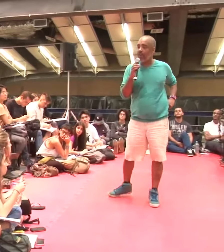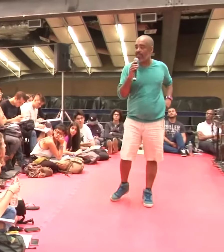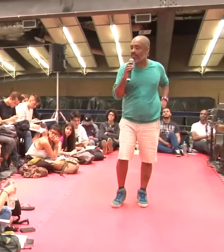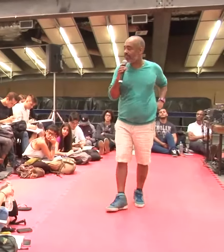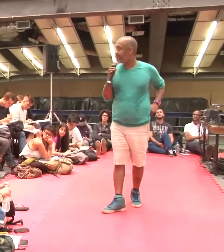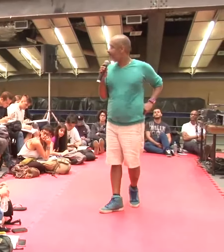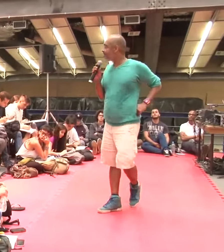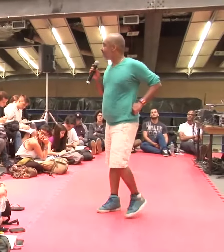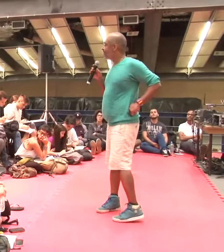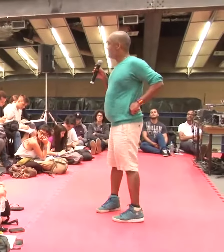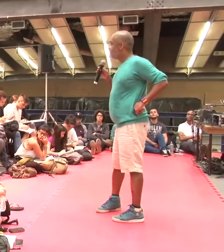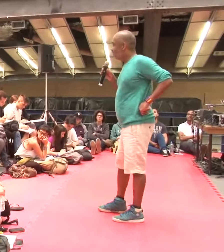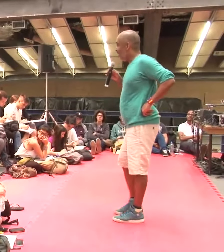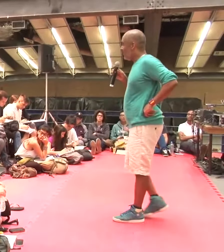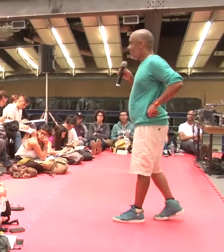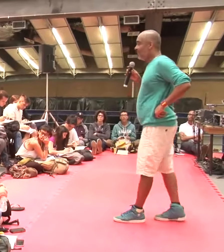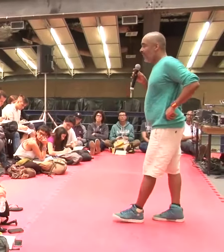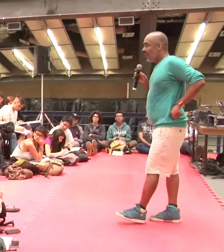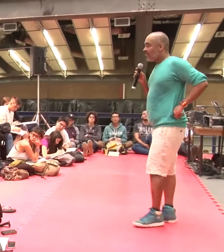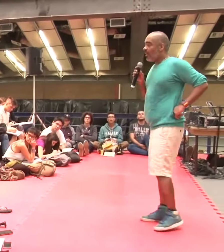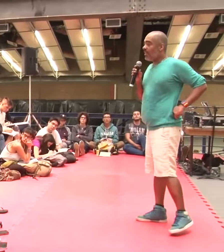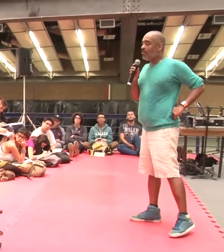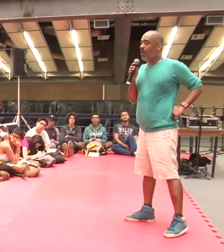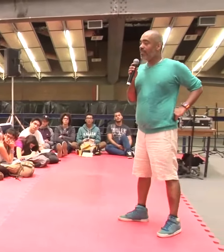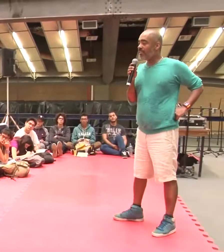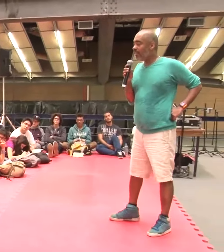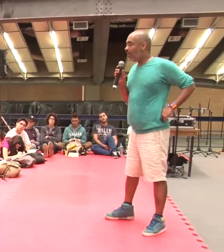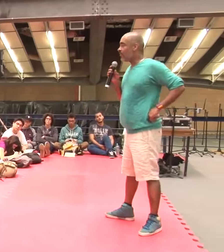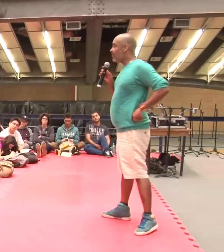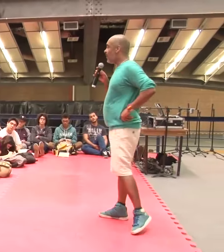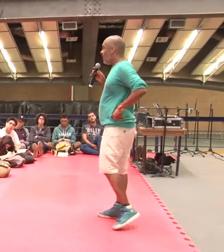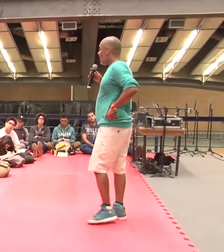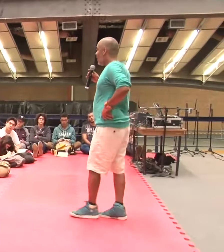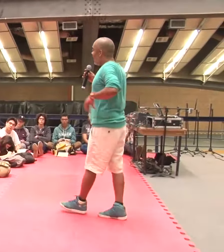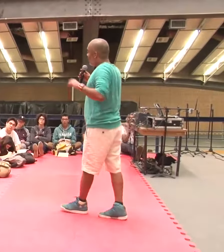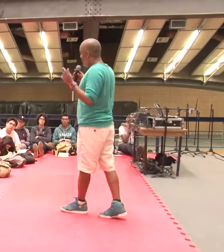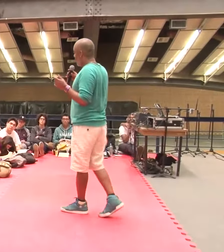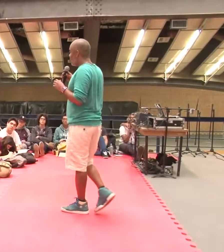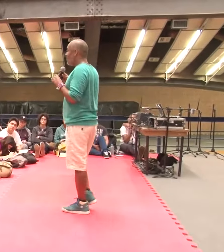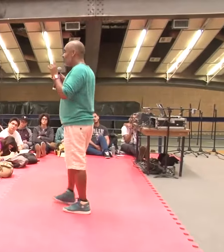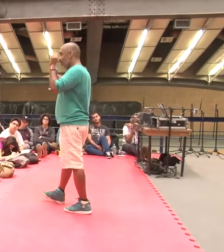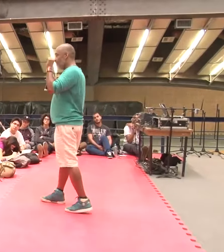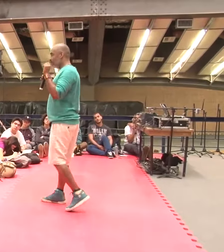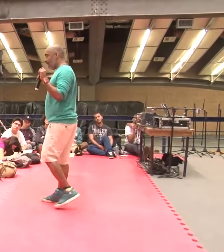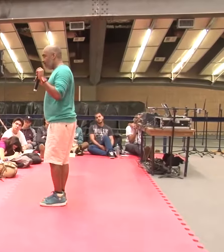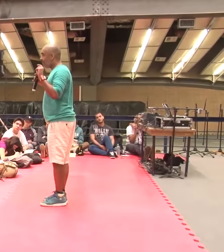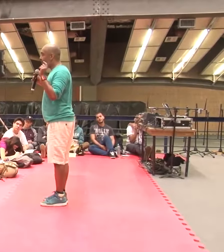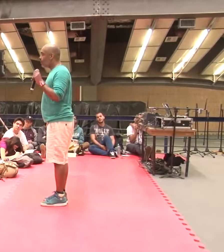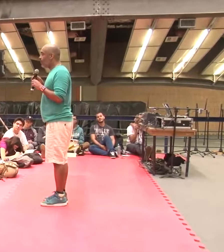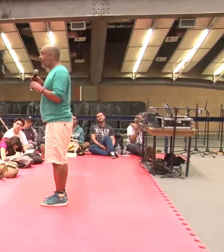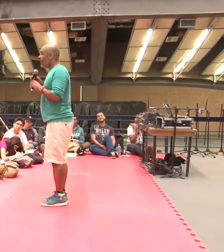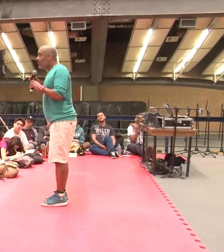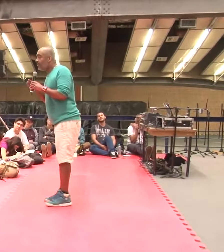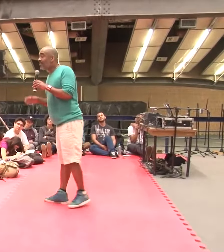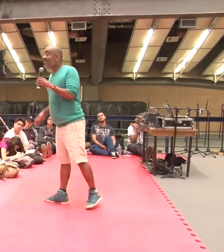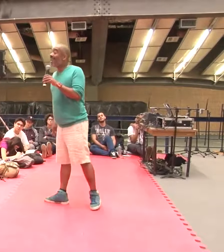pensando. Dote. Né? Só que o dote, hoje em dia, diz respeito ao tamanho do pau. Naquela